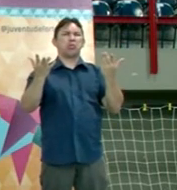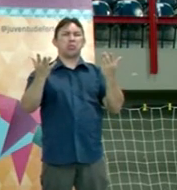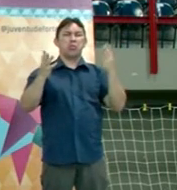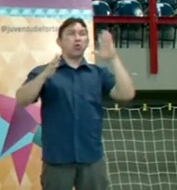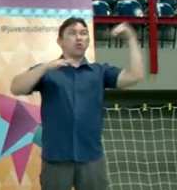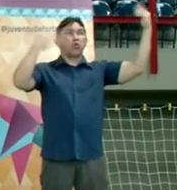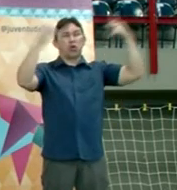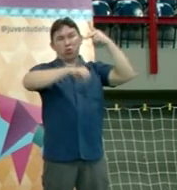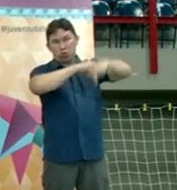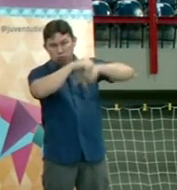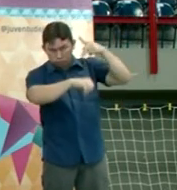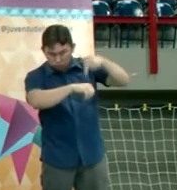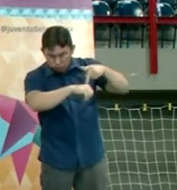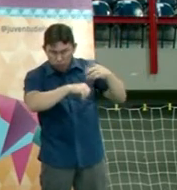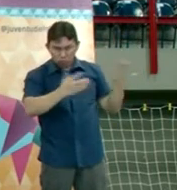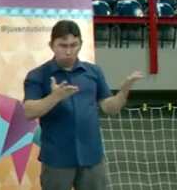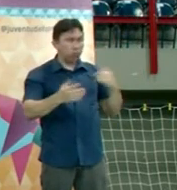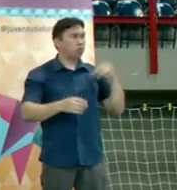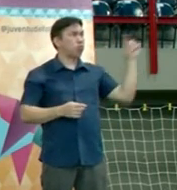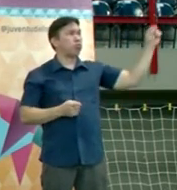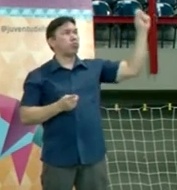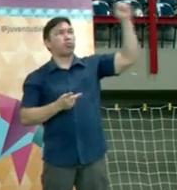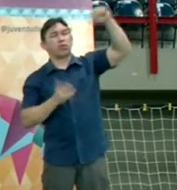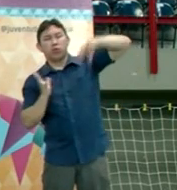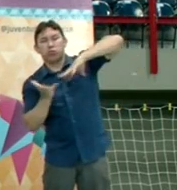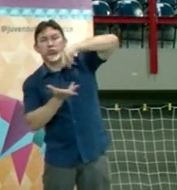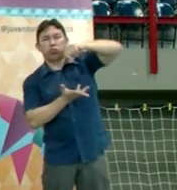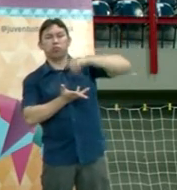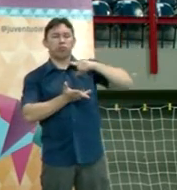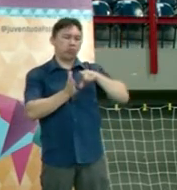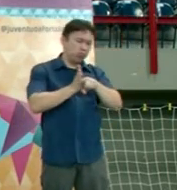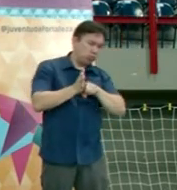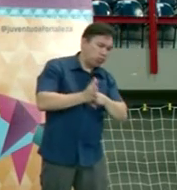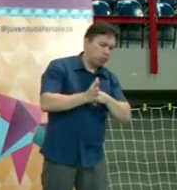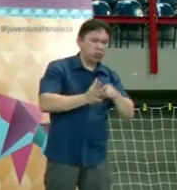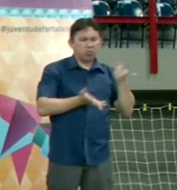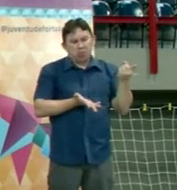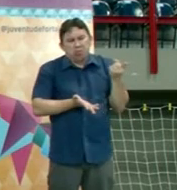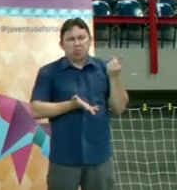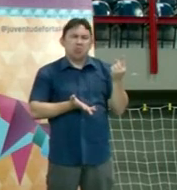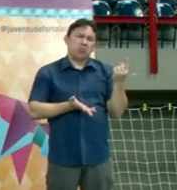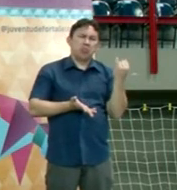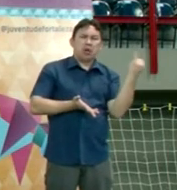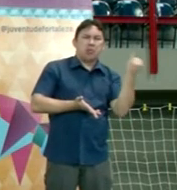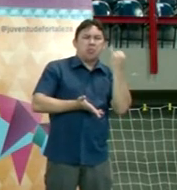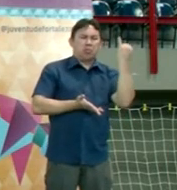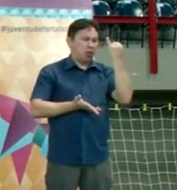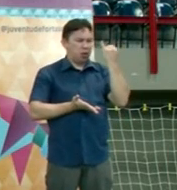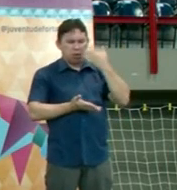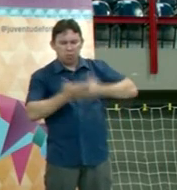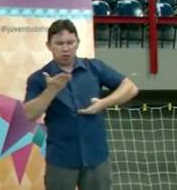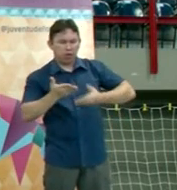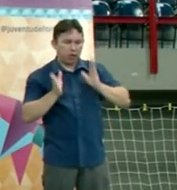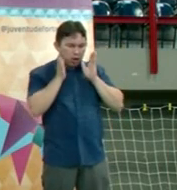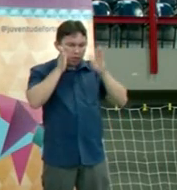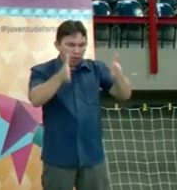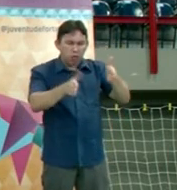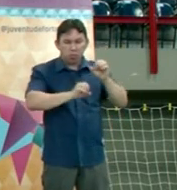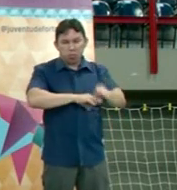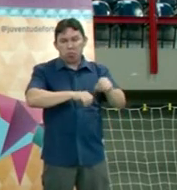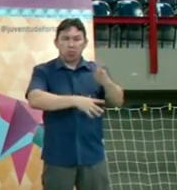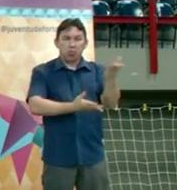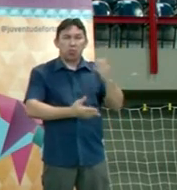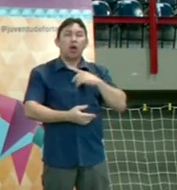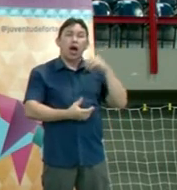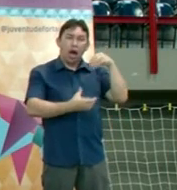fora do país, em vários locais do mundo, em grandes exames importantes relativos à educação. E começou-se a